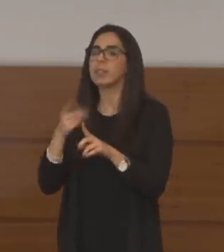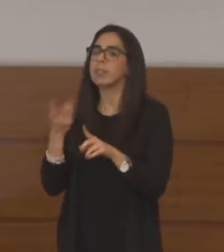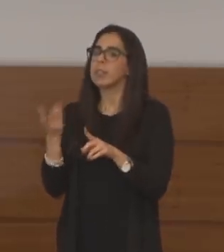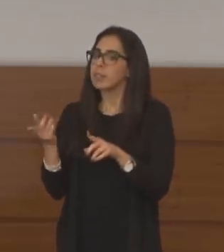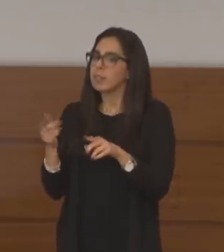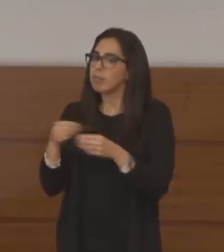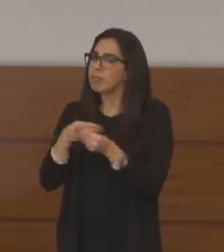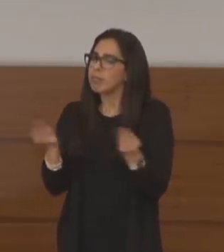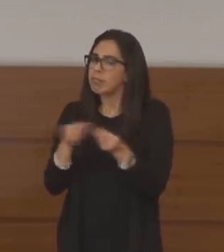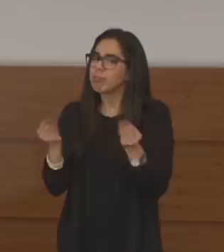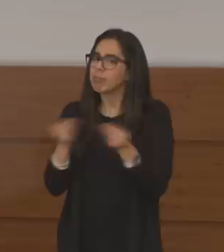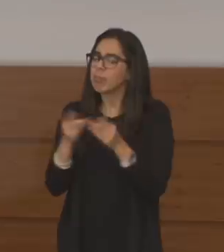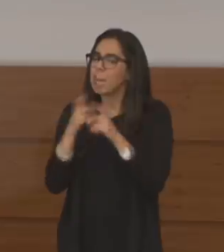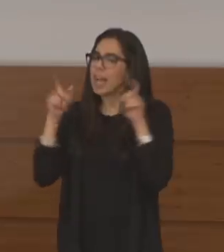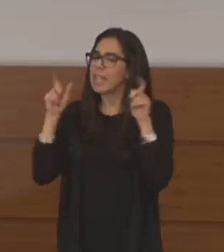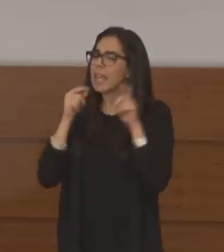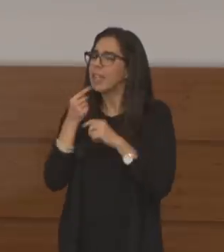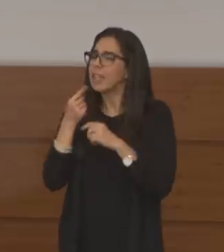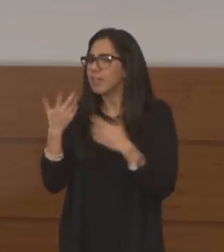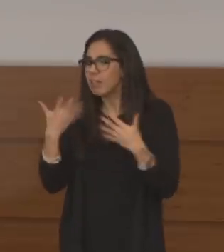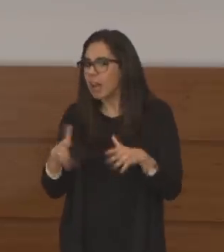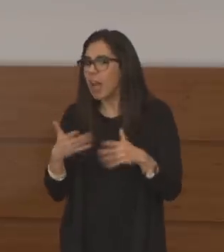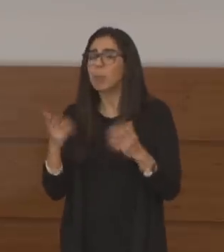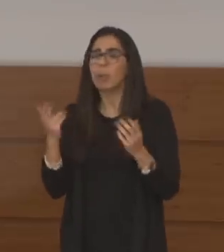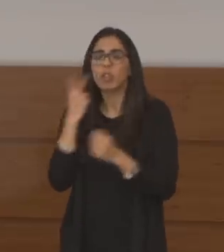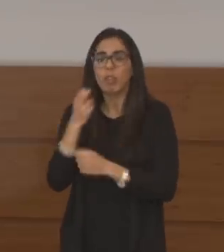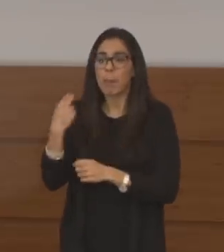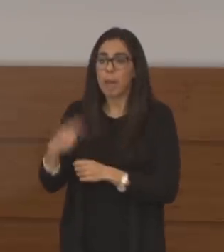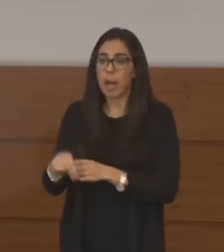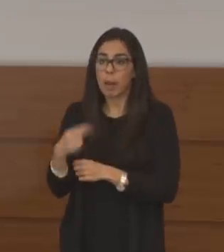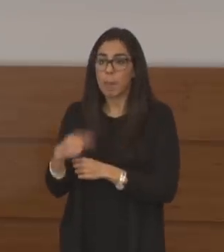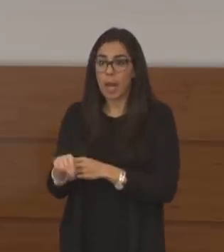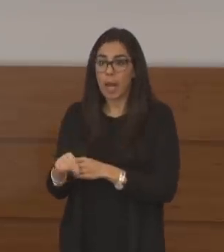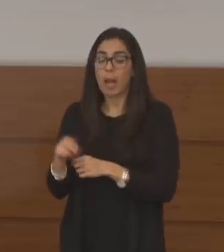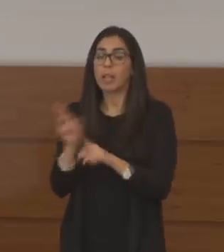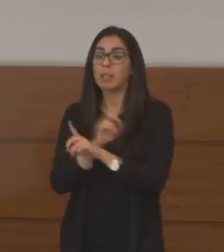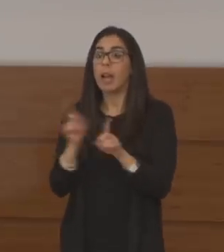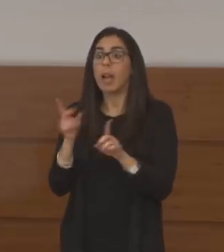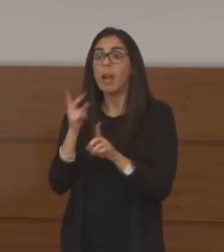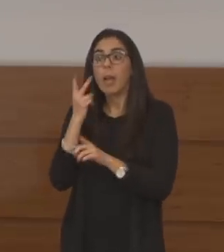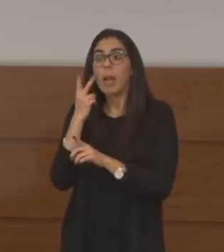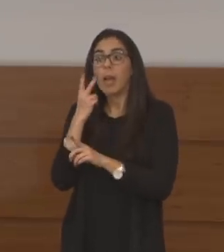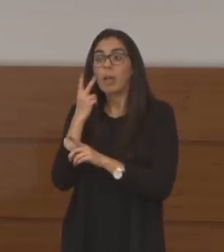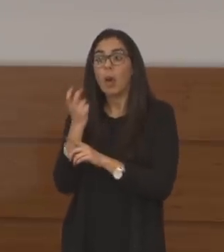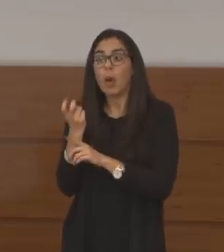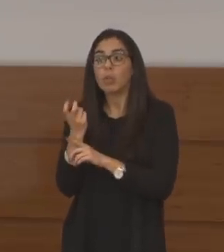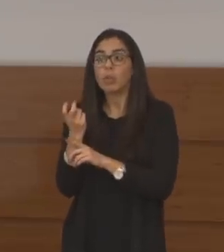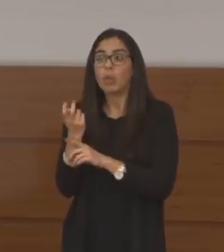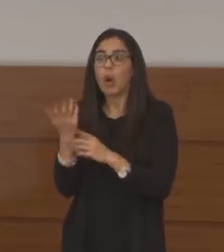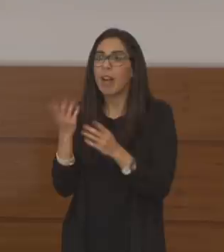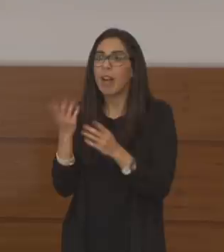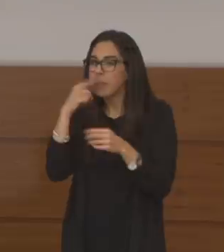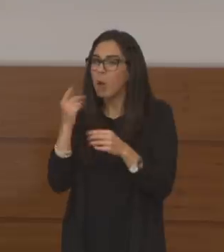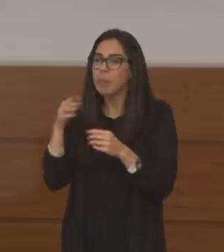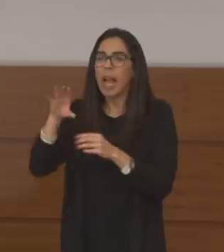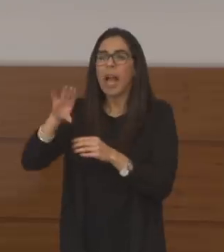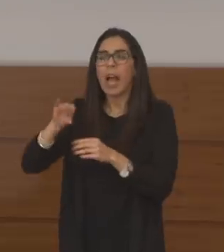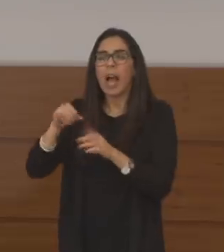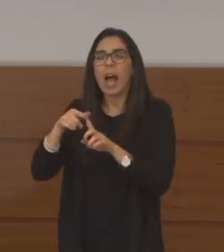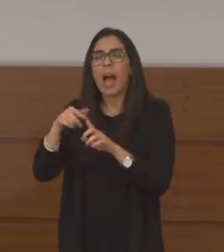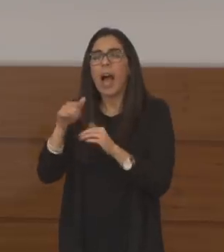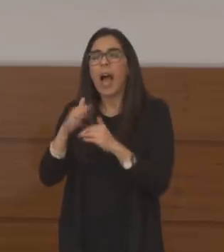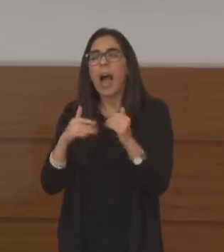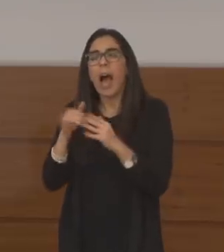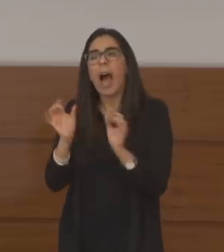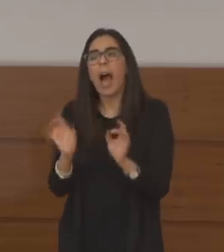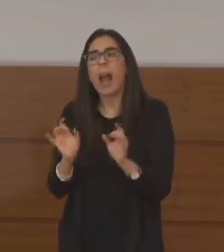lei ne ha parlato però ancora non si trovano non si trovano neanche diciamo all alcol c'è proprio strumenti